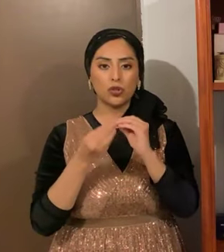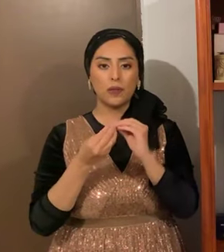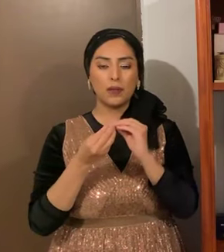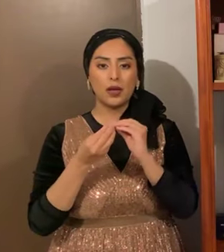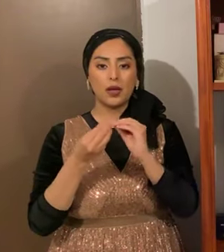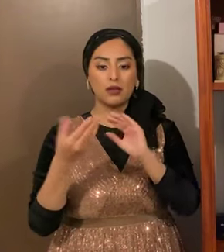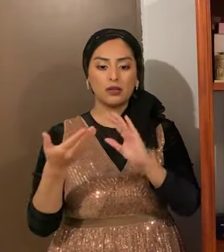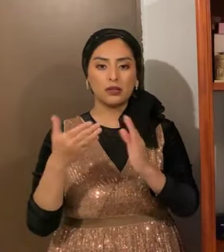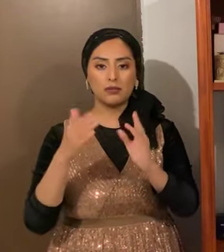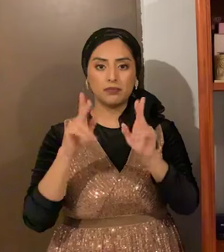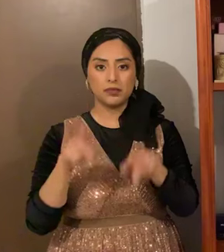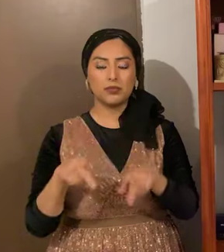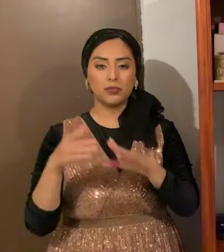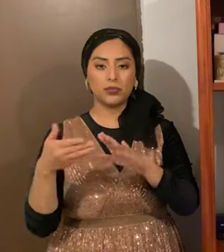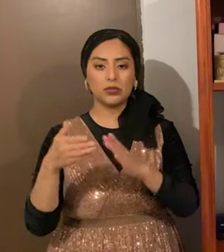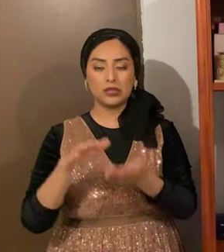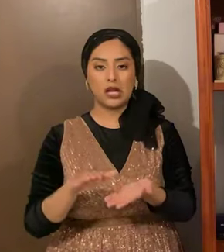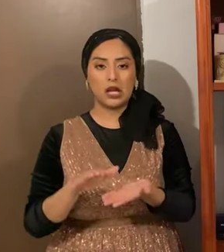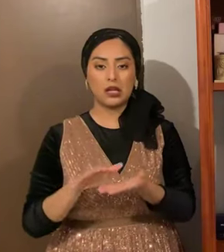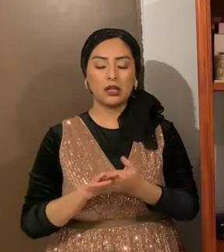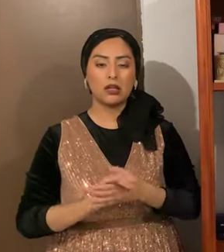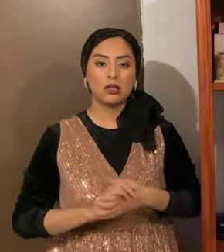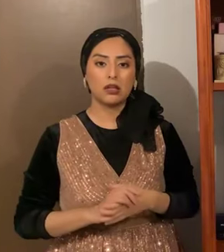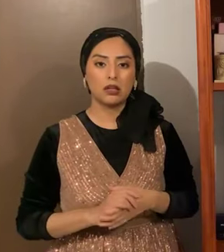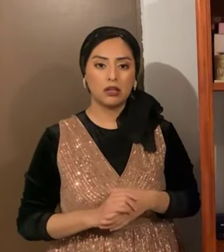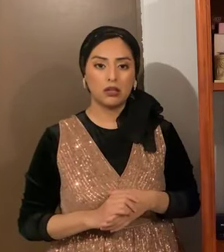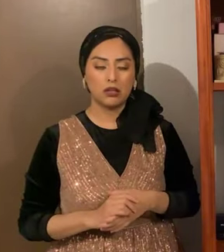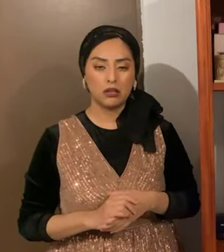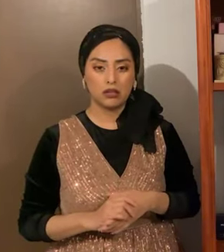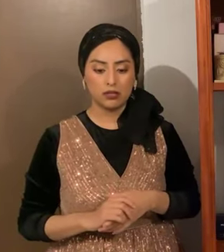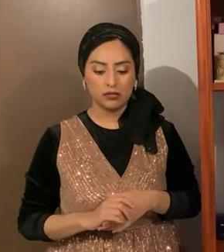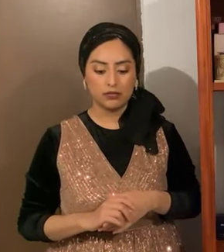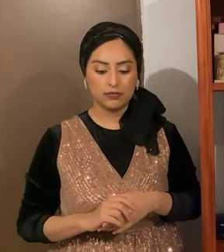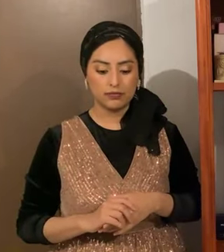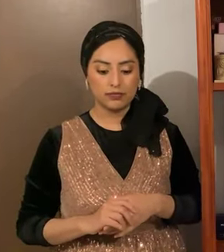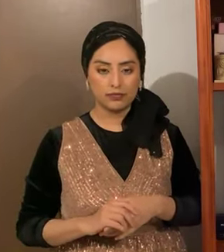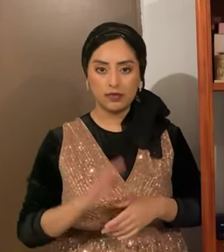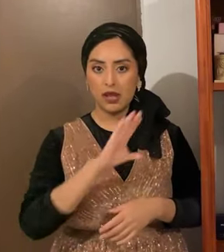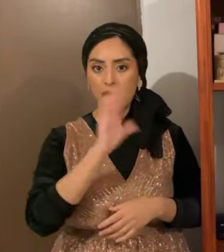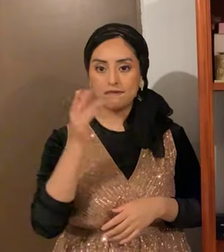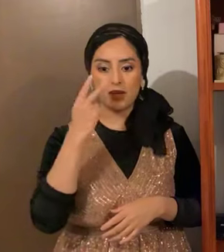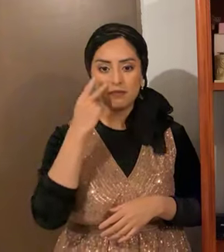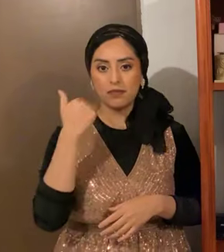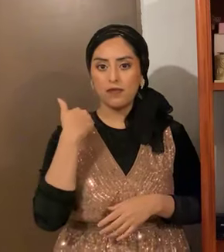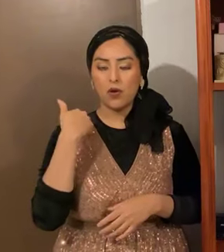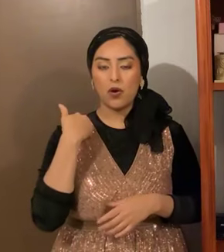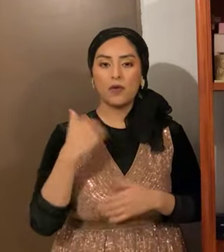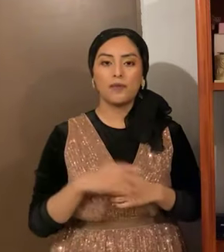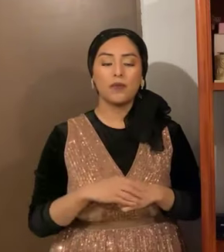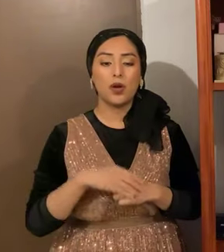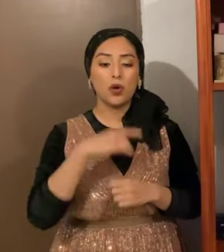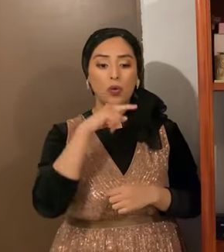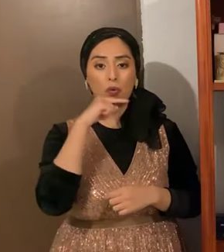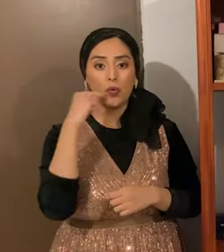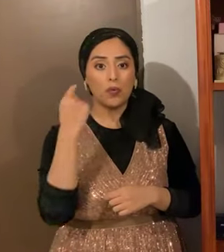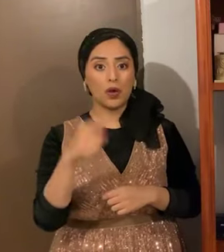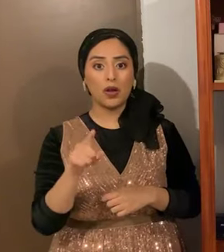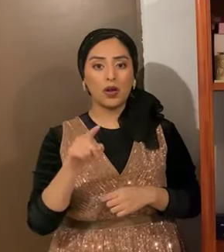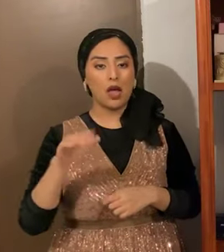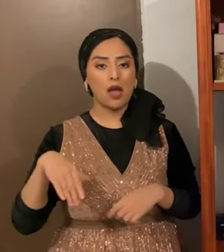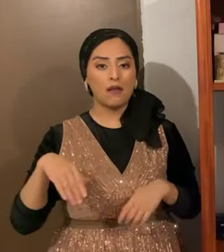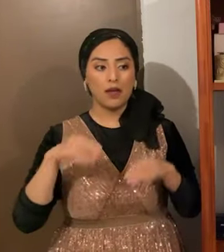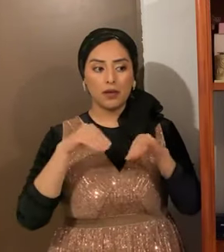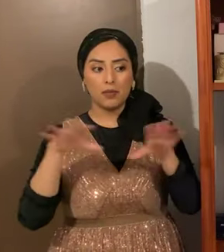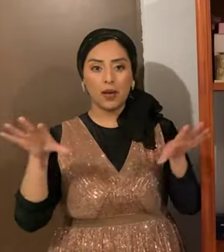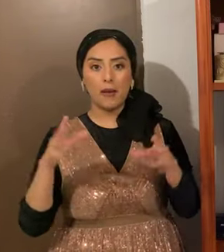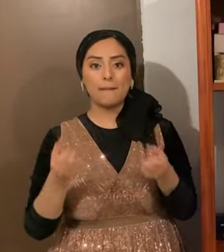para cualquier gran potencia en cualquier conflicto desde la Segunda Guerra Mundial. Rusia no ha publicado cifras